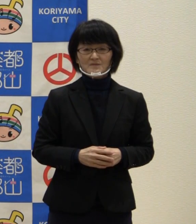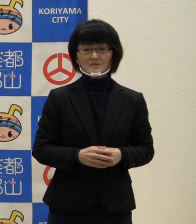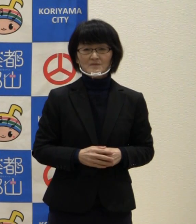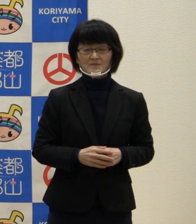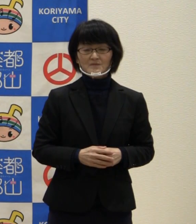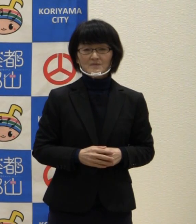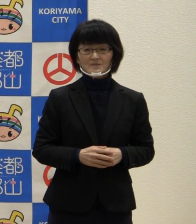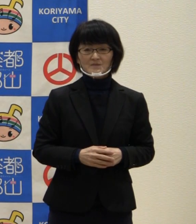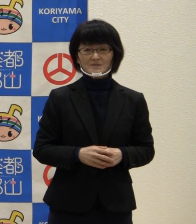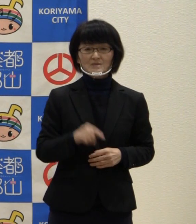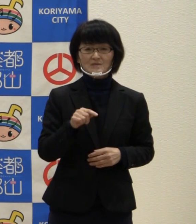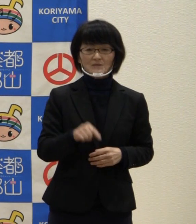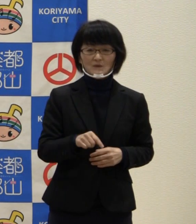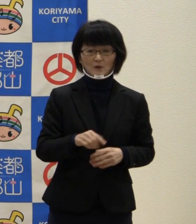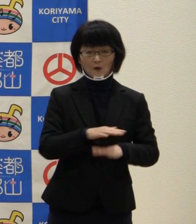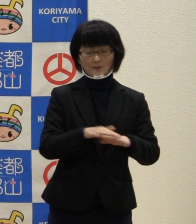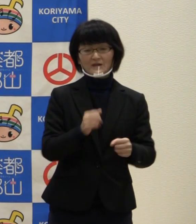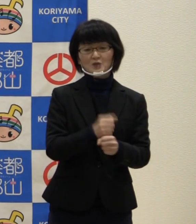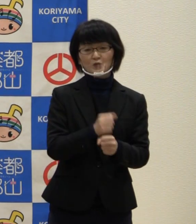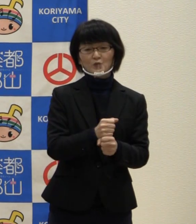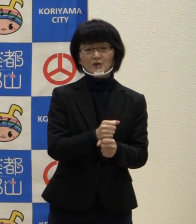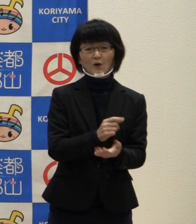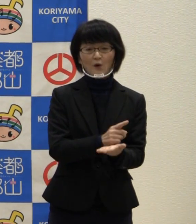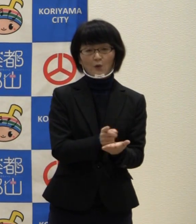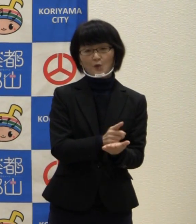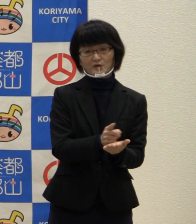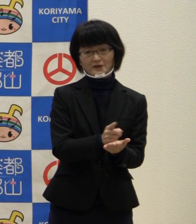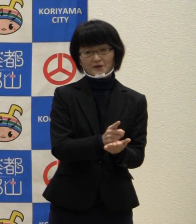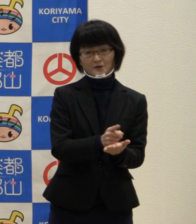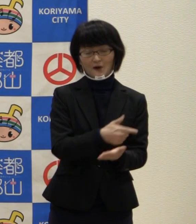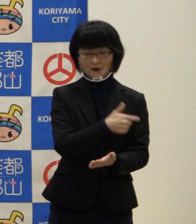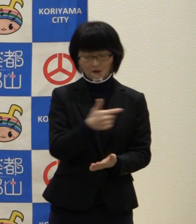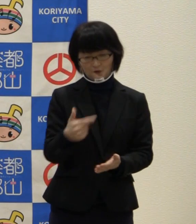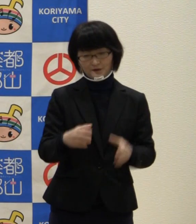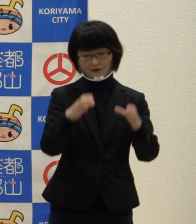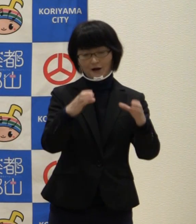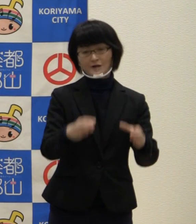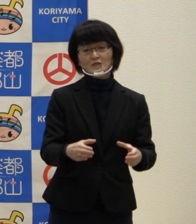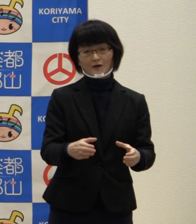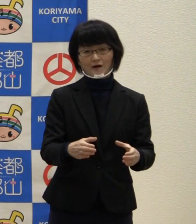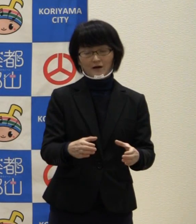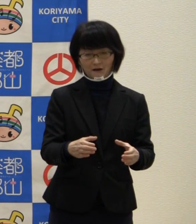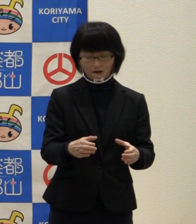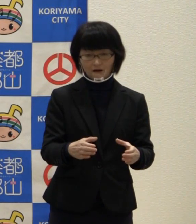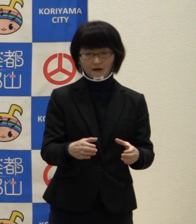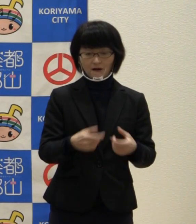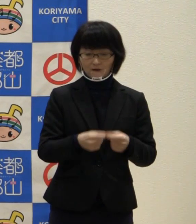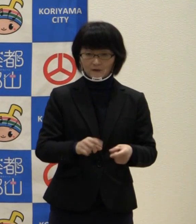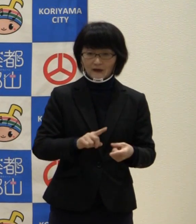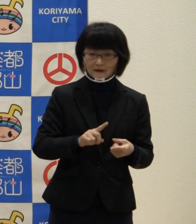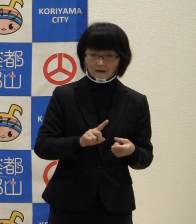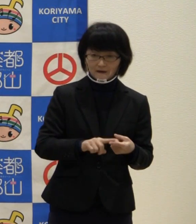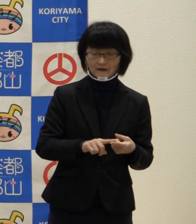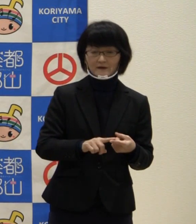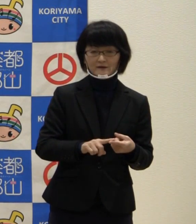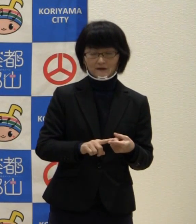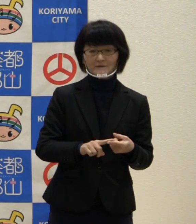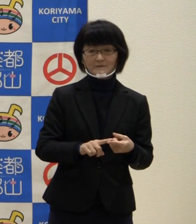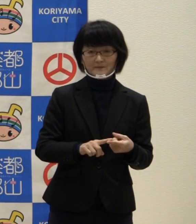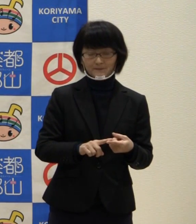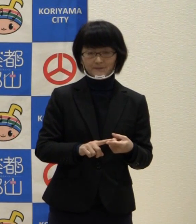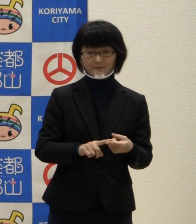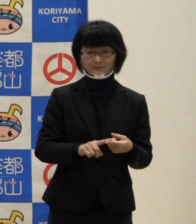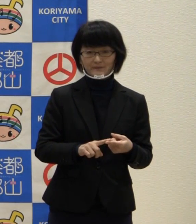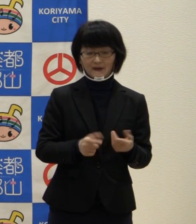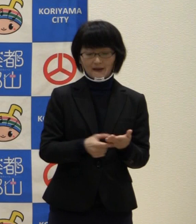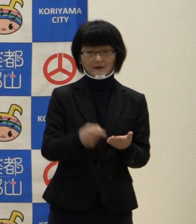方針をまちづくりの一つの大きな柱にしてまいりましたが、具体的に今度新規といたしまして、